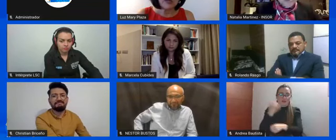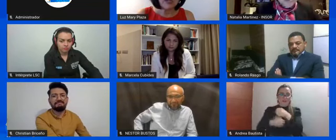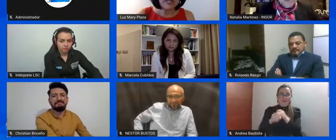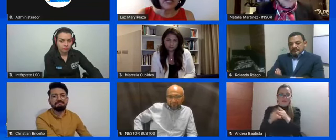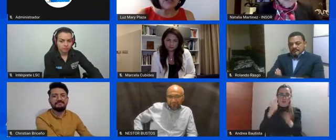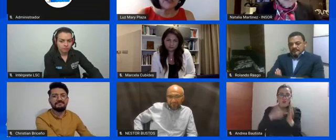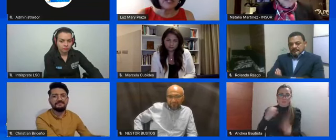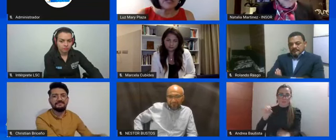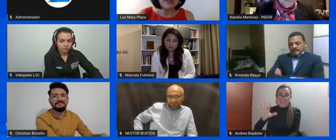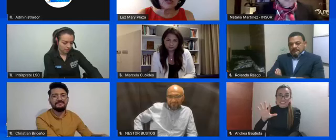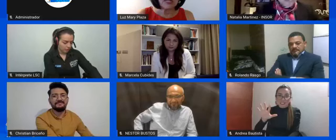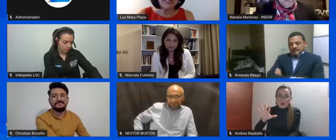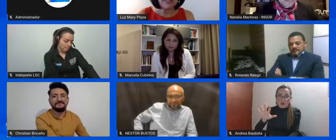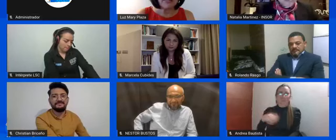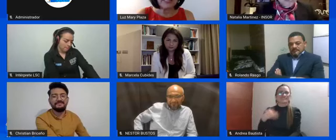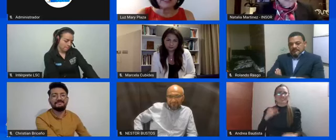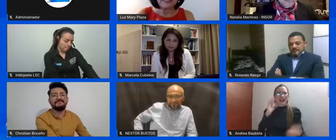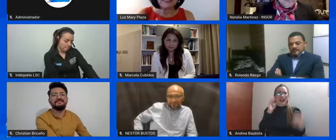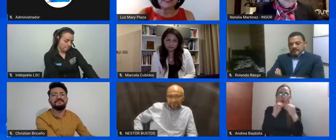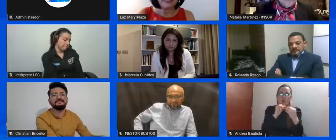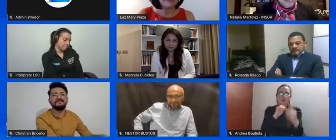formación con Univalle, con FENASCOL,